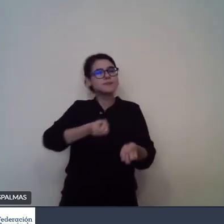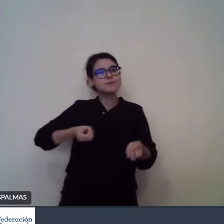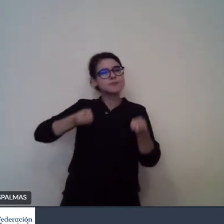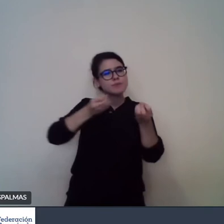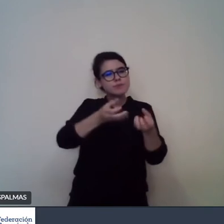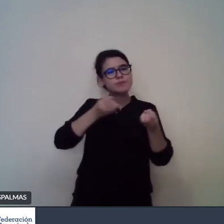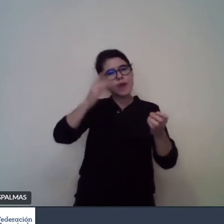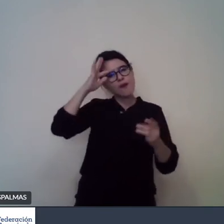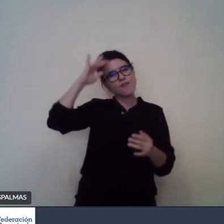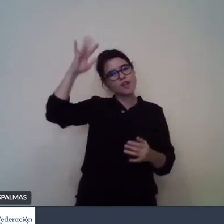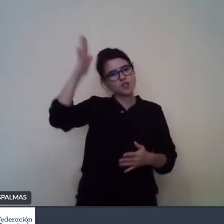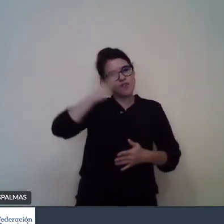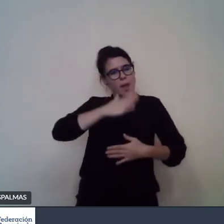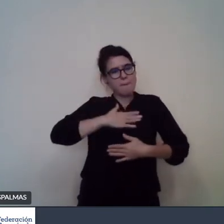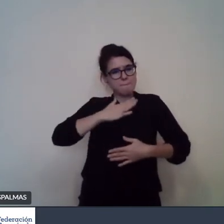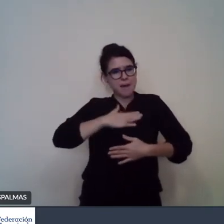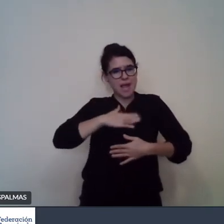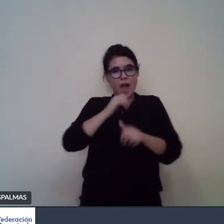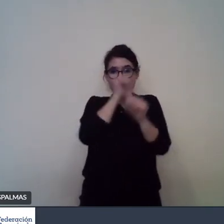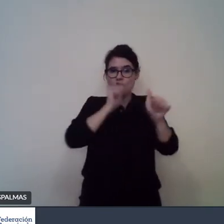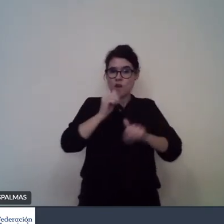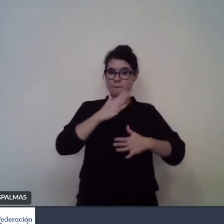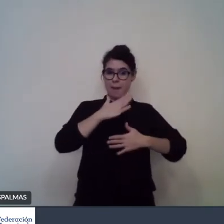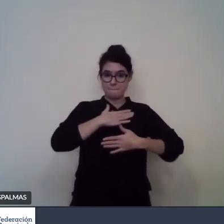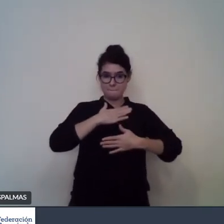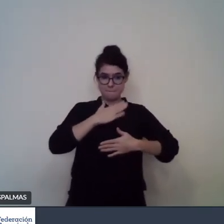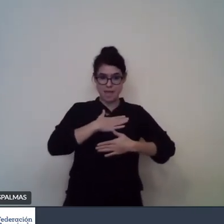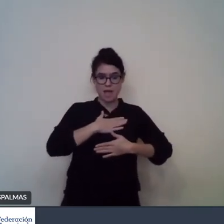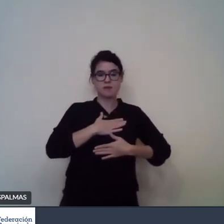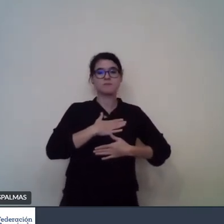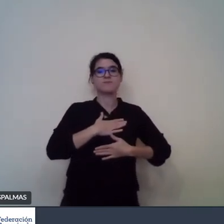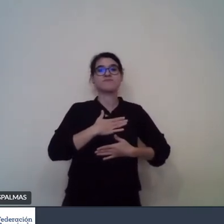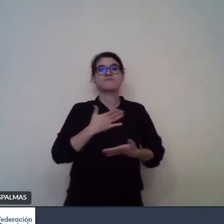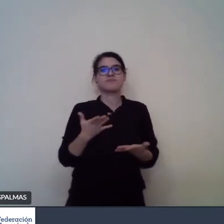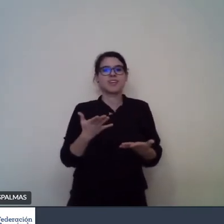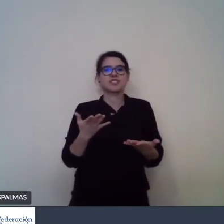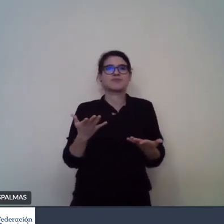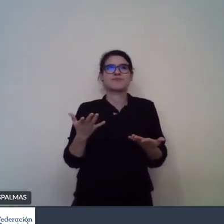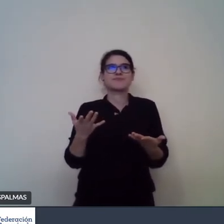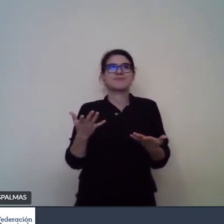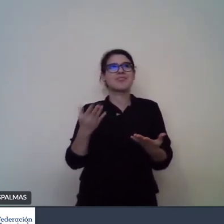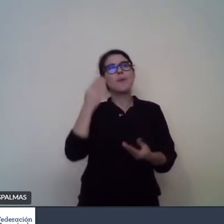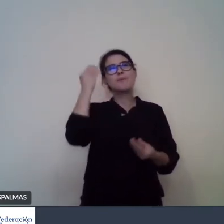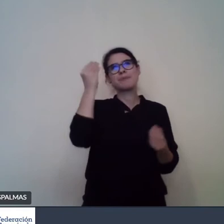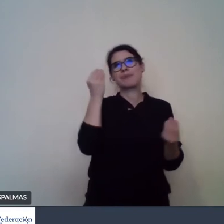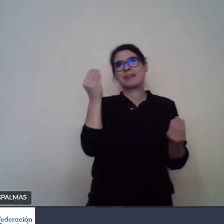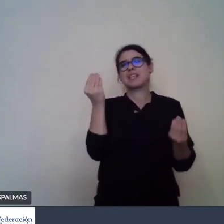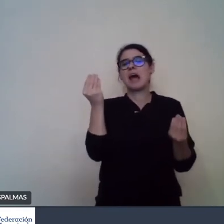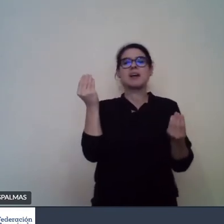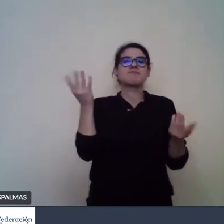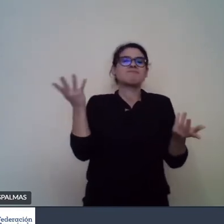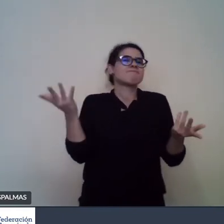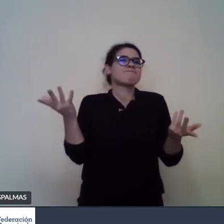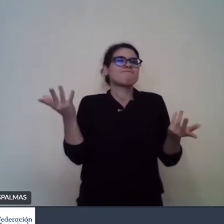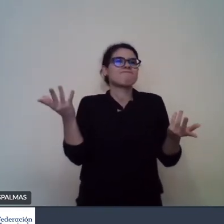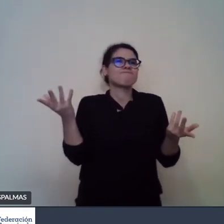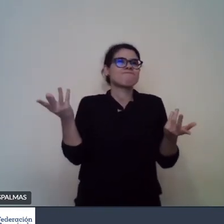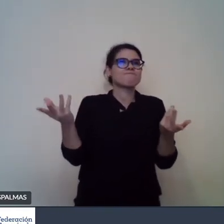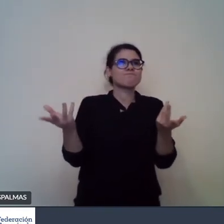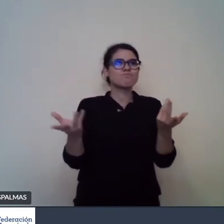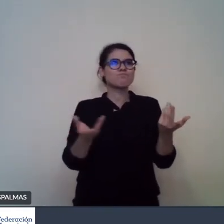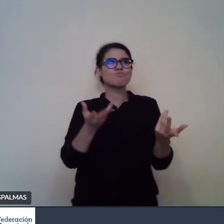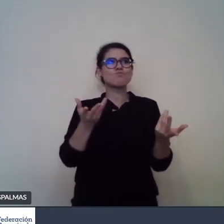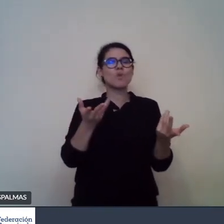y con nuestra manera de hacer las cosas, pero no podemos dejar de un lado la importancia que tiene el acostumbrarse a